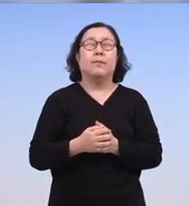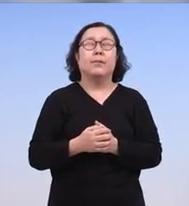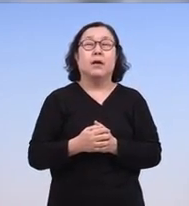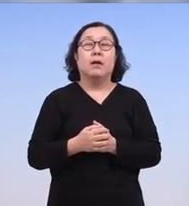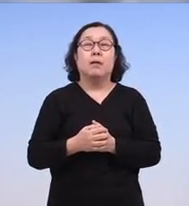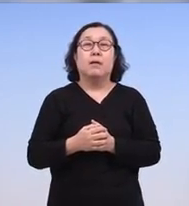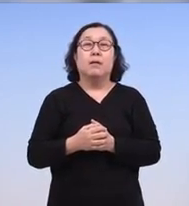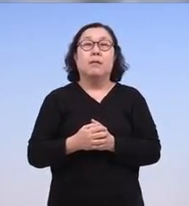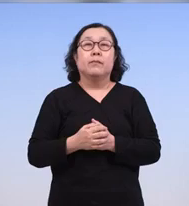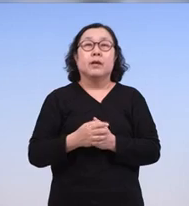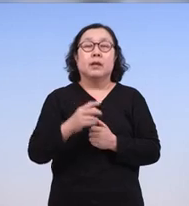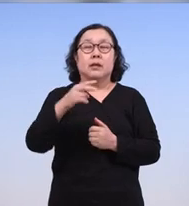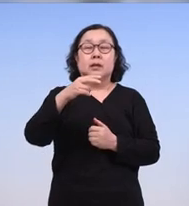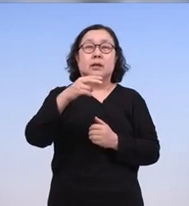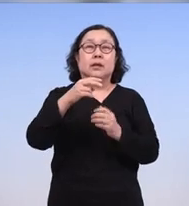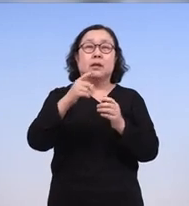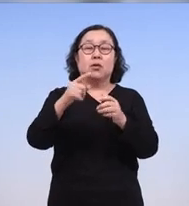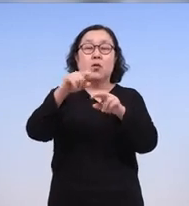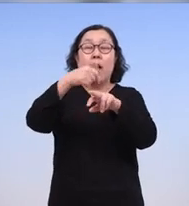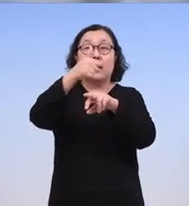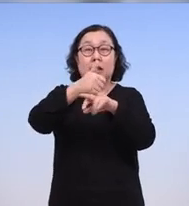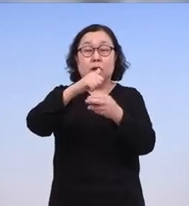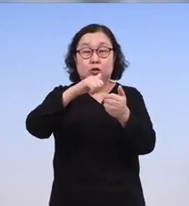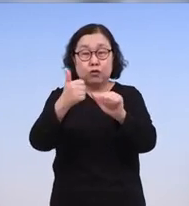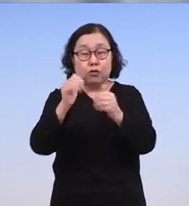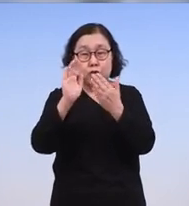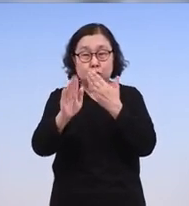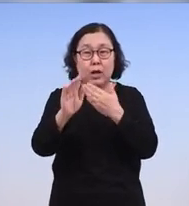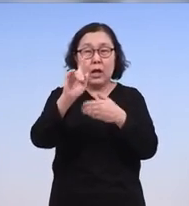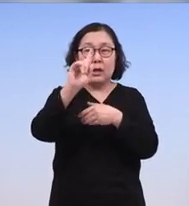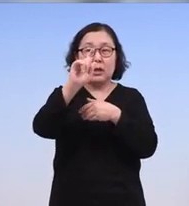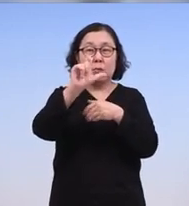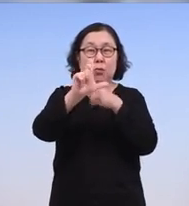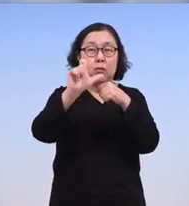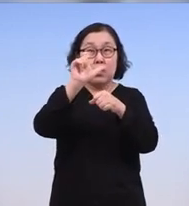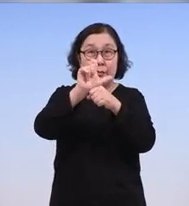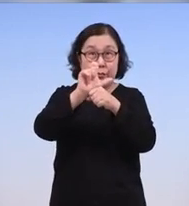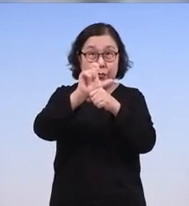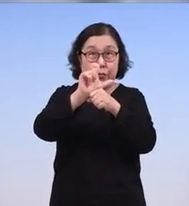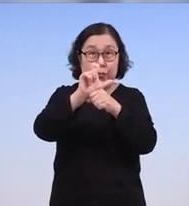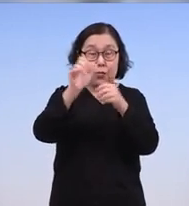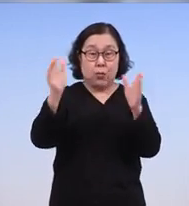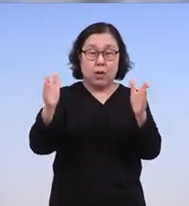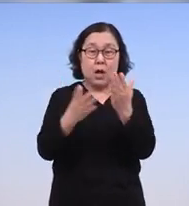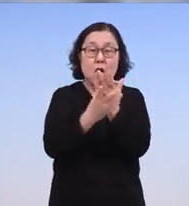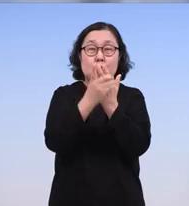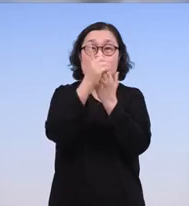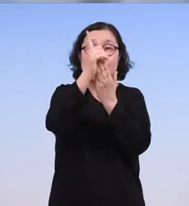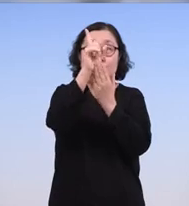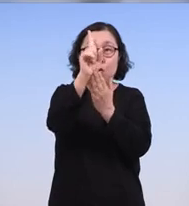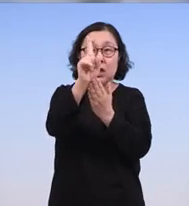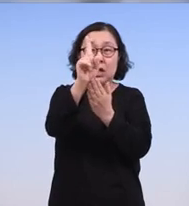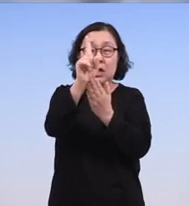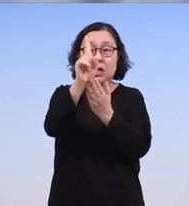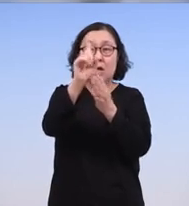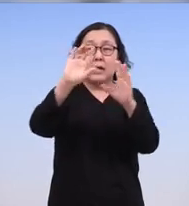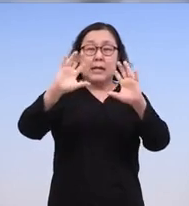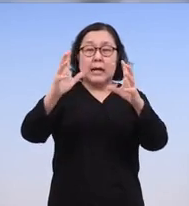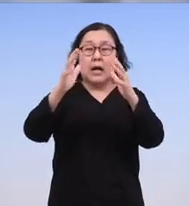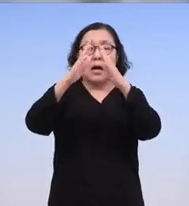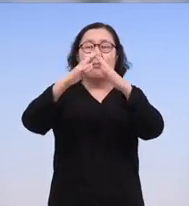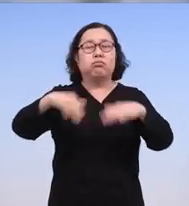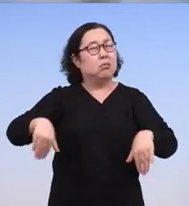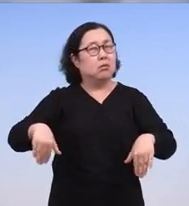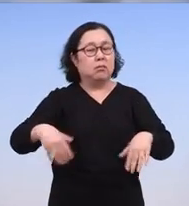그런 내용이 좀 나오는데요. 그 진시황의 죽음 이후로 15년 만에 자기가 이룬 통일